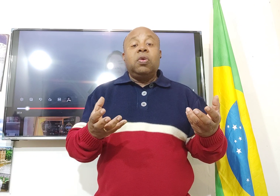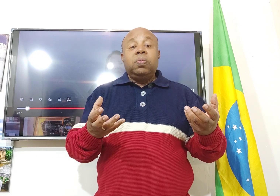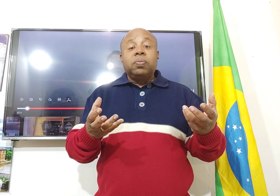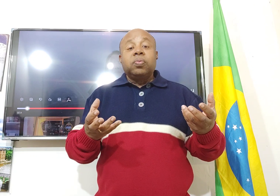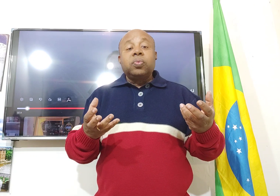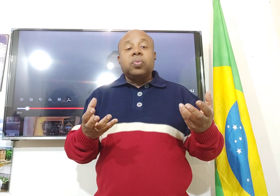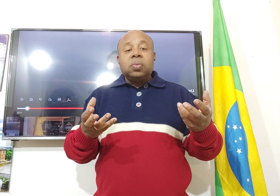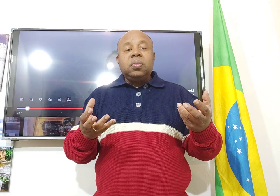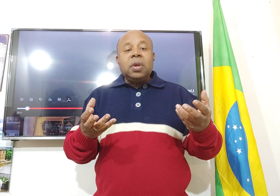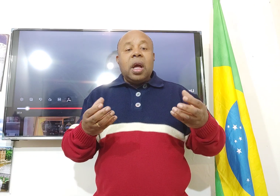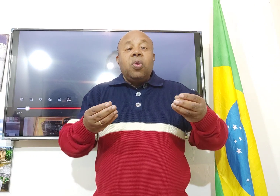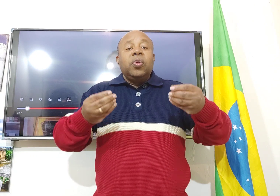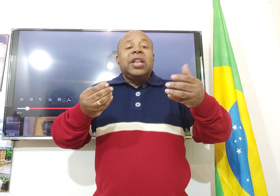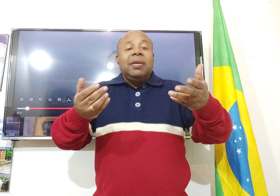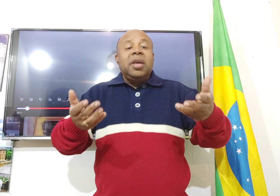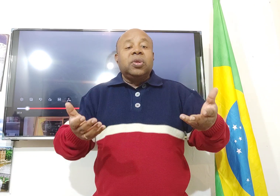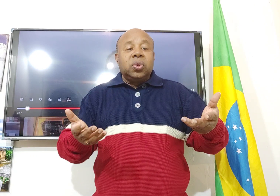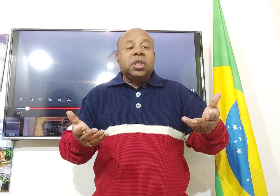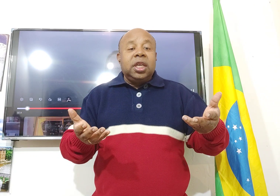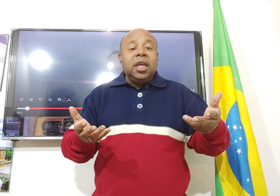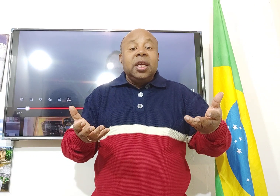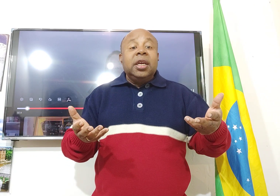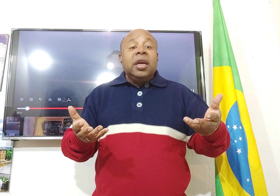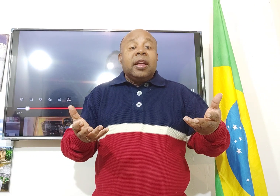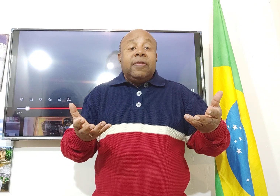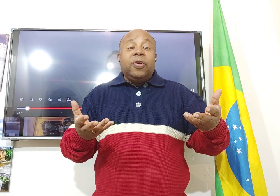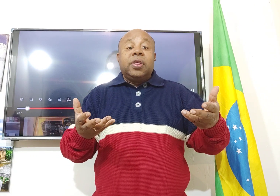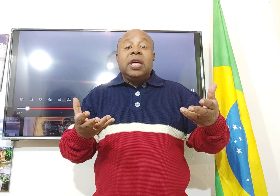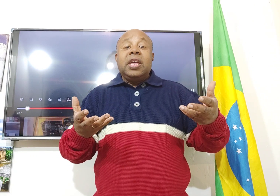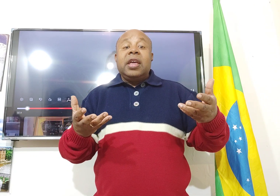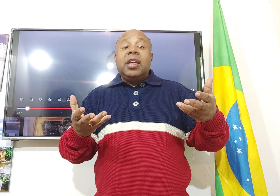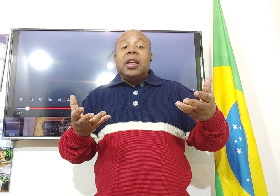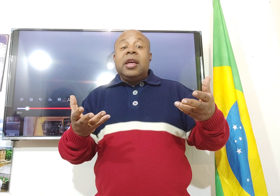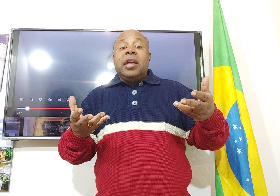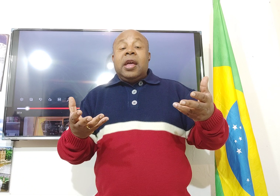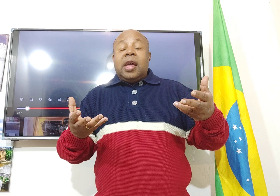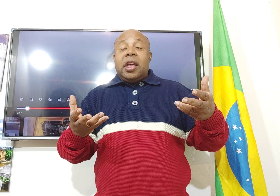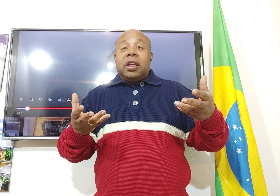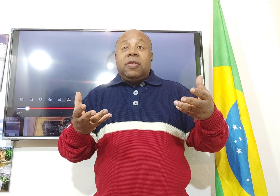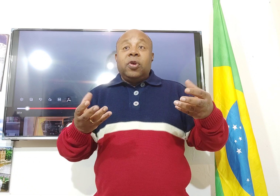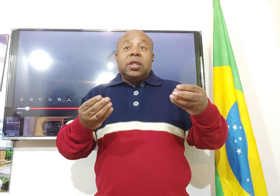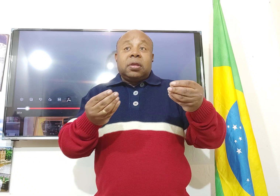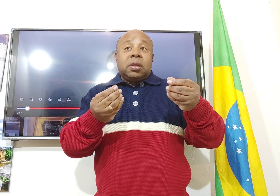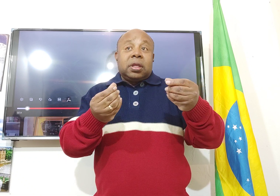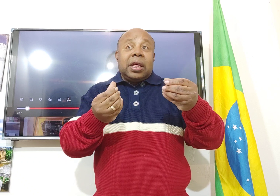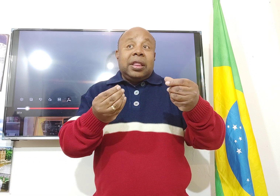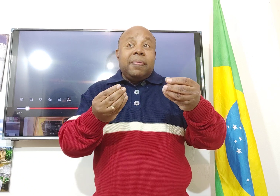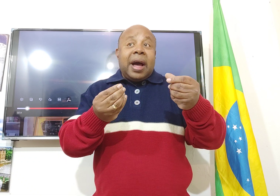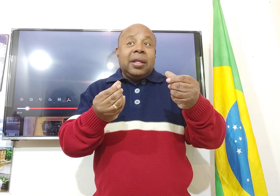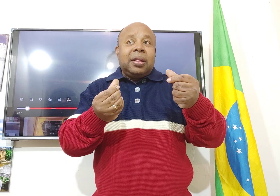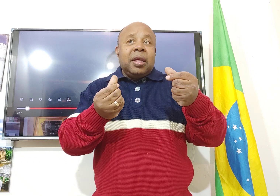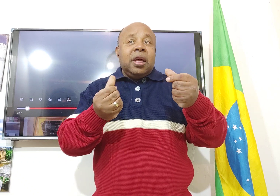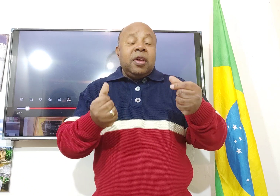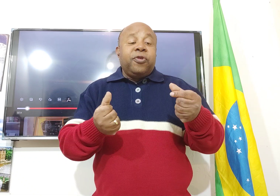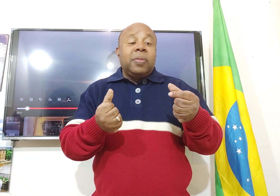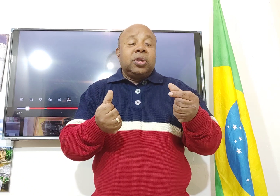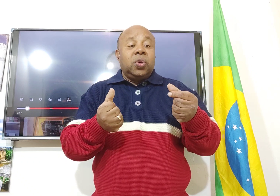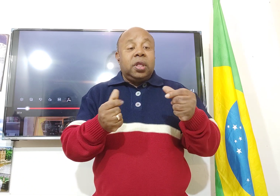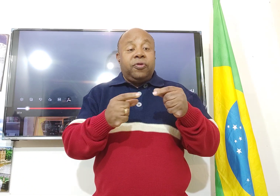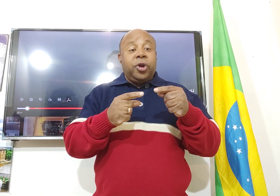interpretação alguns elementos que vão ser que vão trazer mais informações. Ele foi